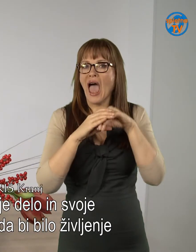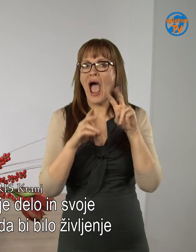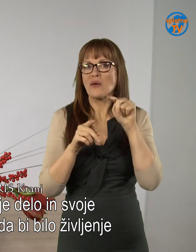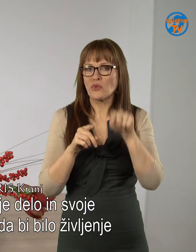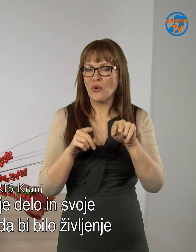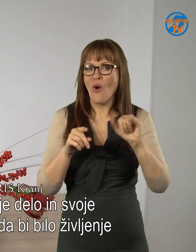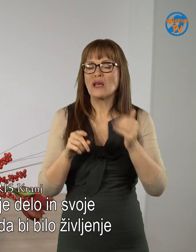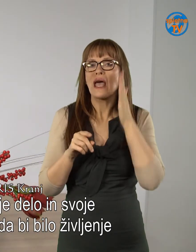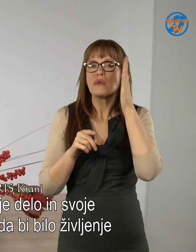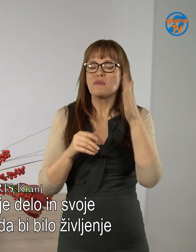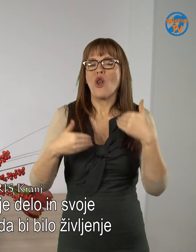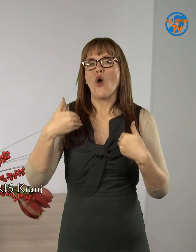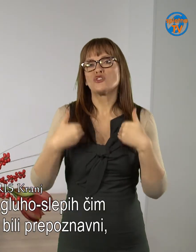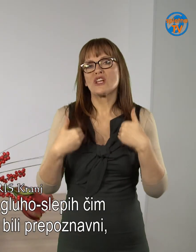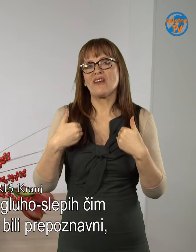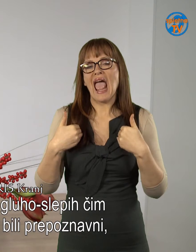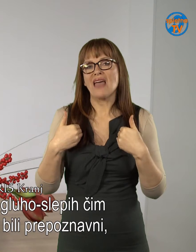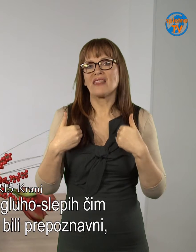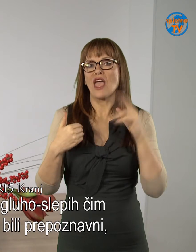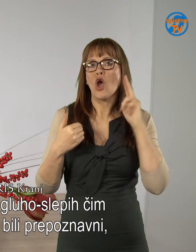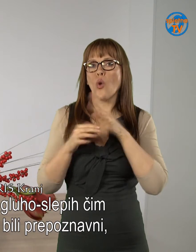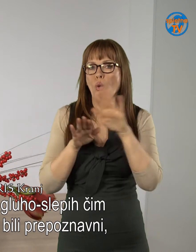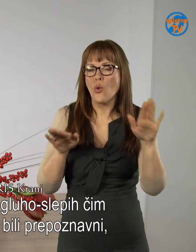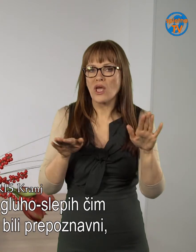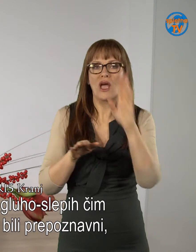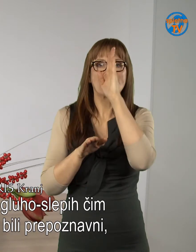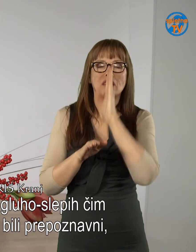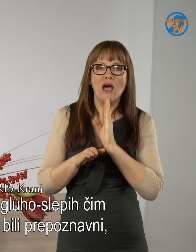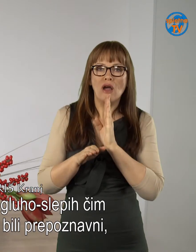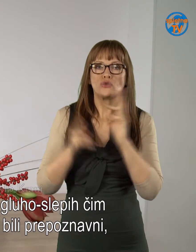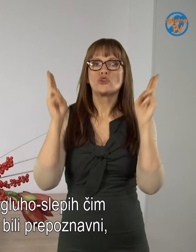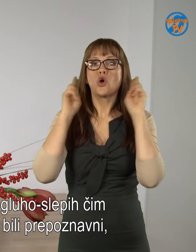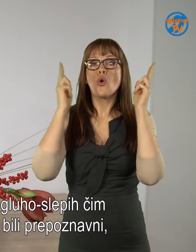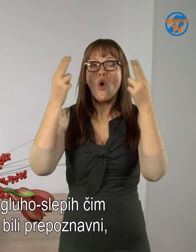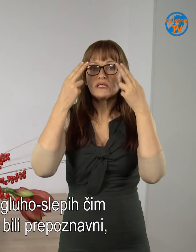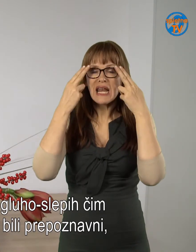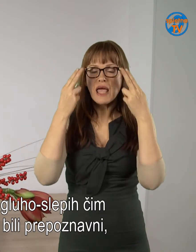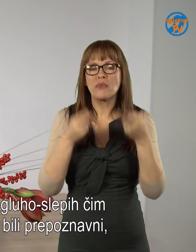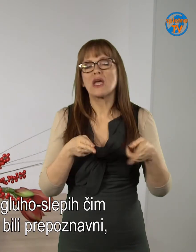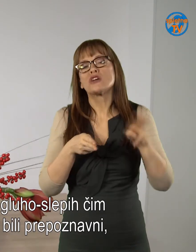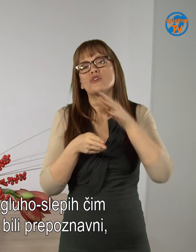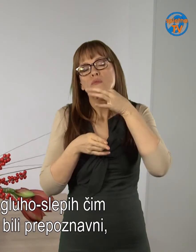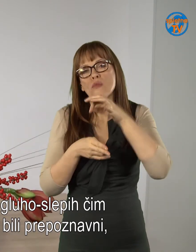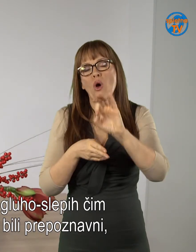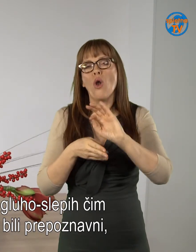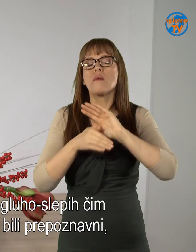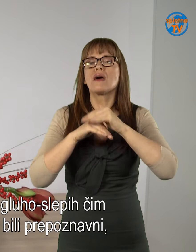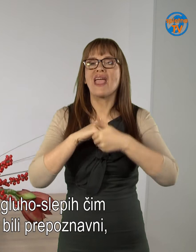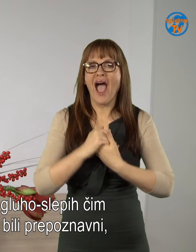to, da bi bilo življenje gluhih, naglušnih, gluhoslepih čim